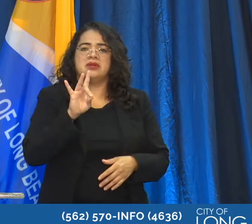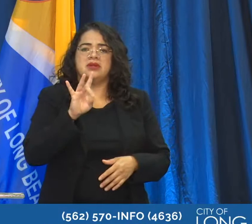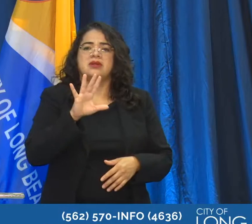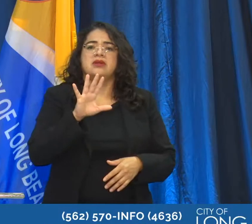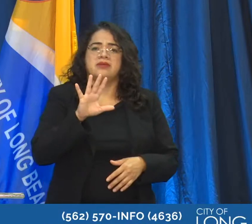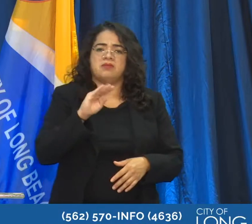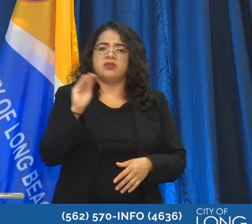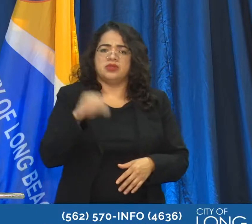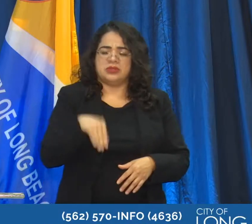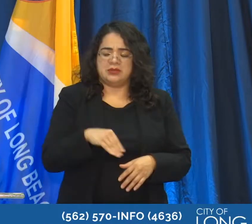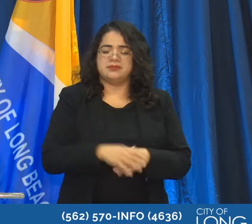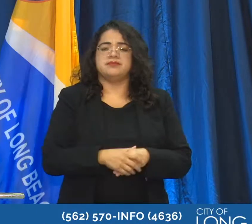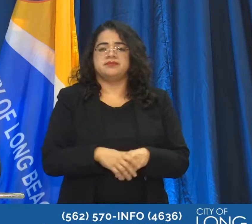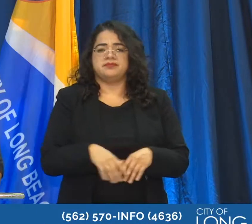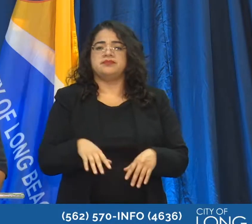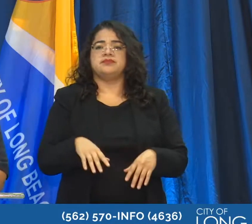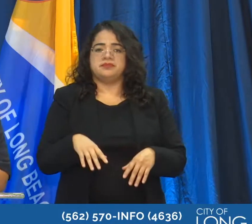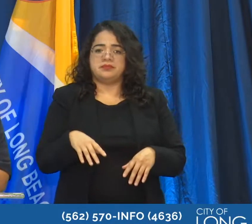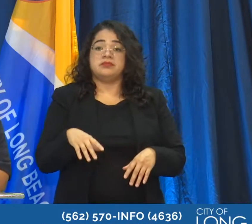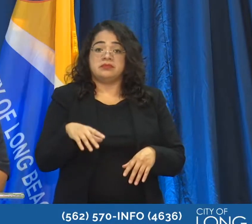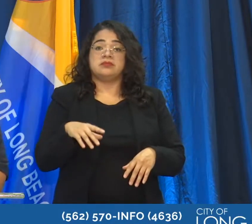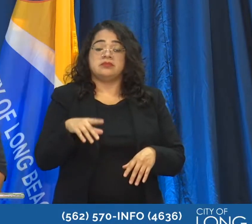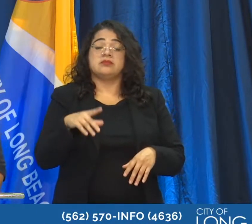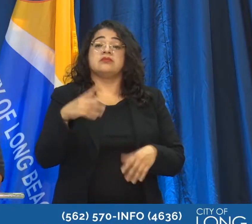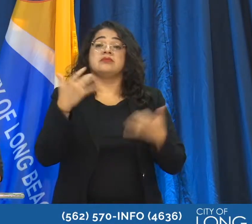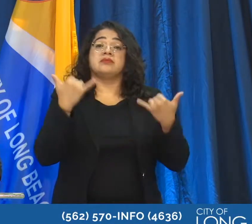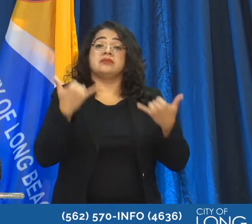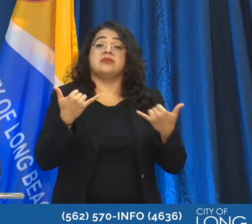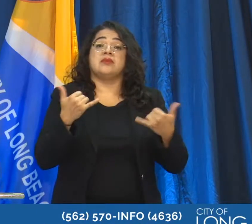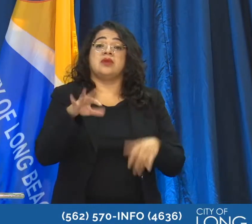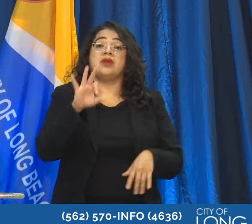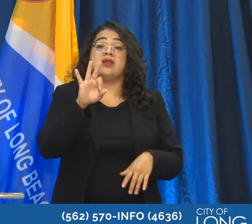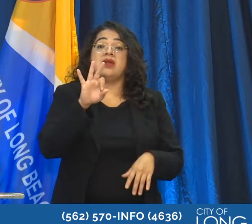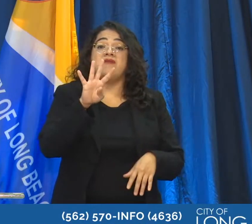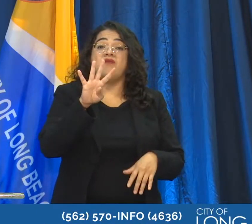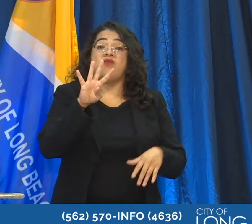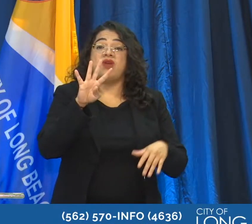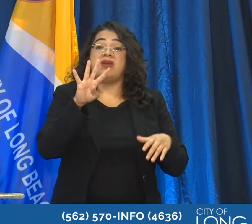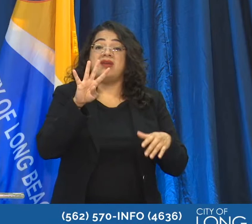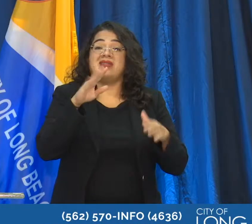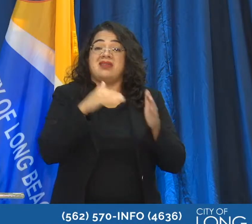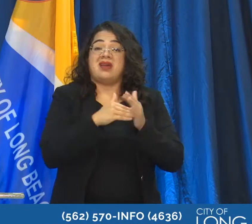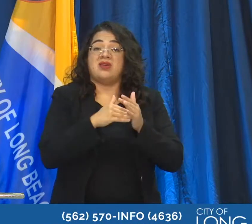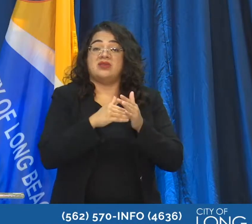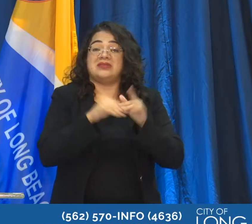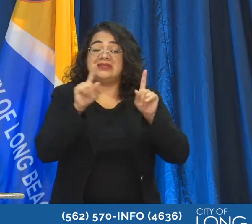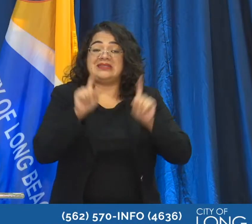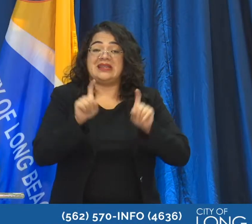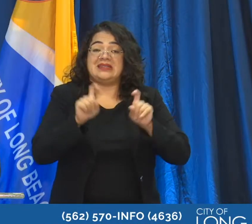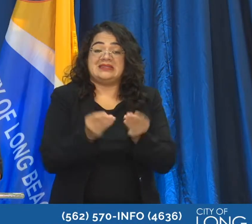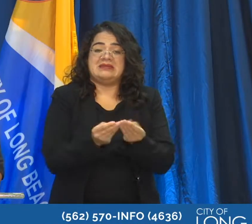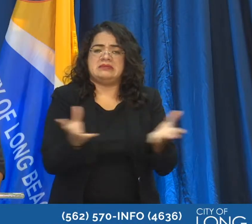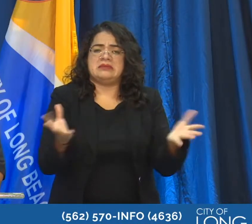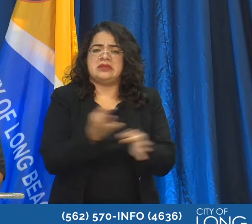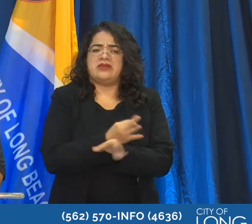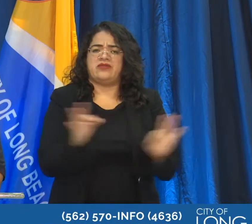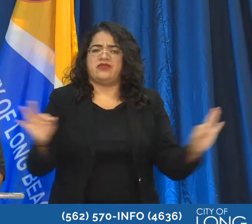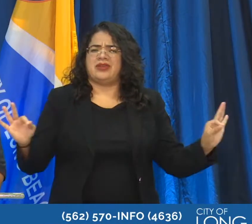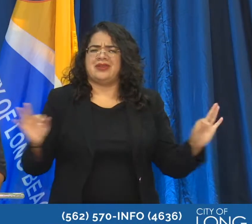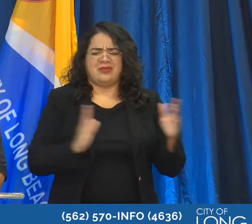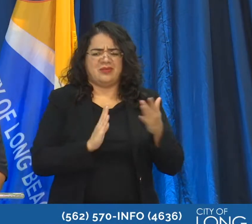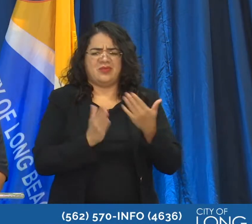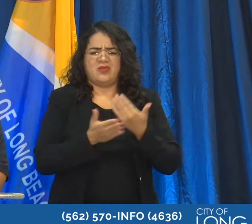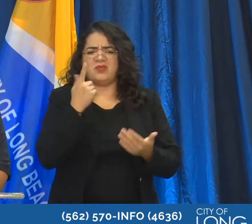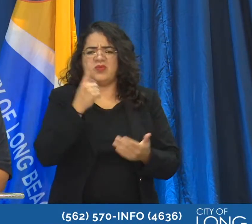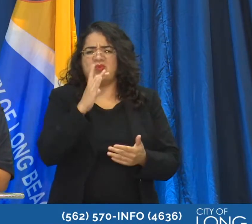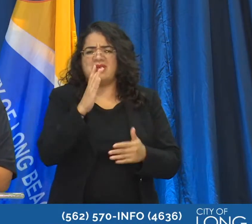que incluyen que hasta la fecha hemos realizado casi 94,000 pruebas en nuestra ciudad. Debido a un retraso en la